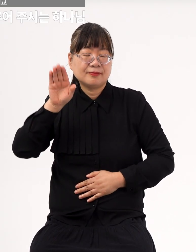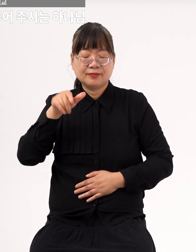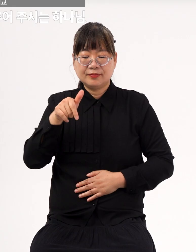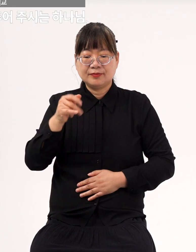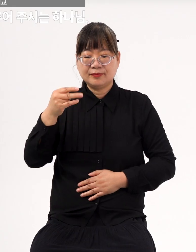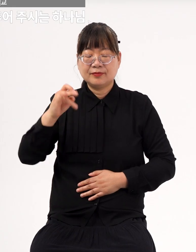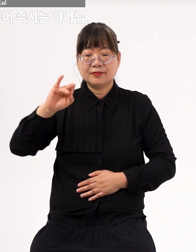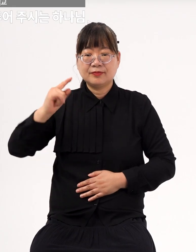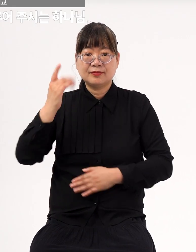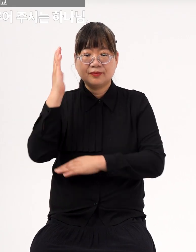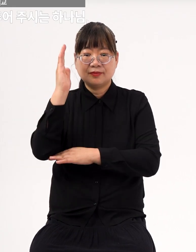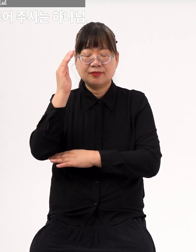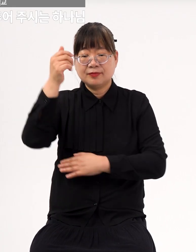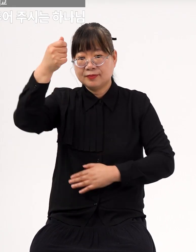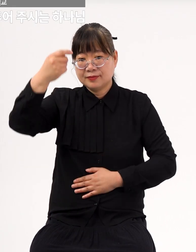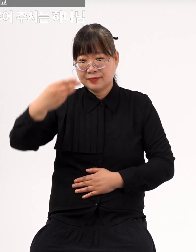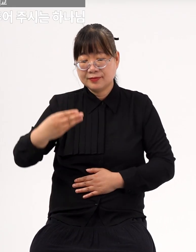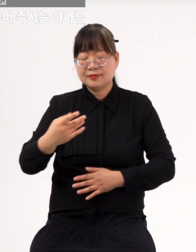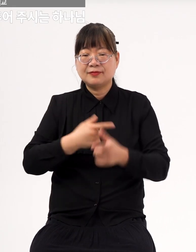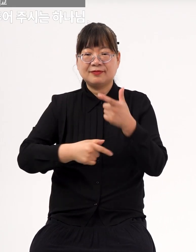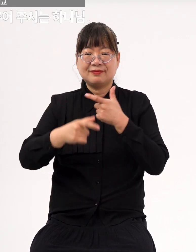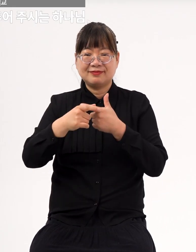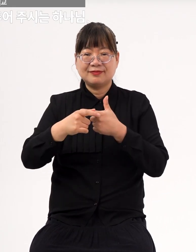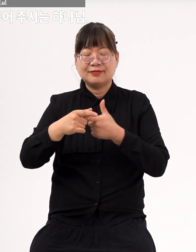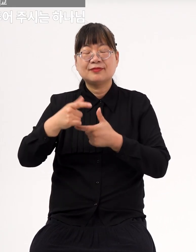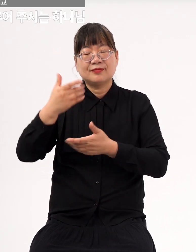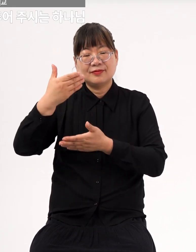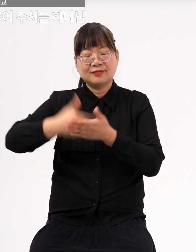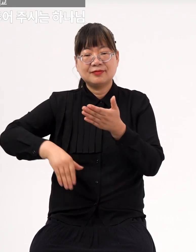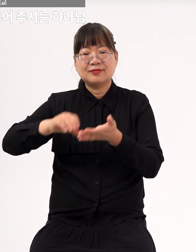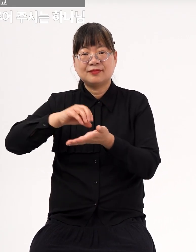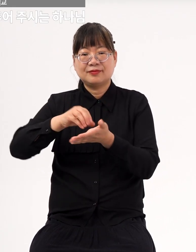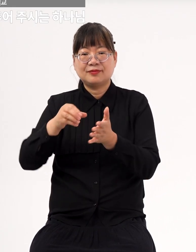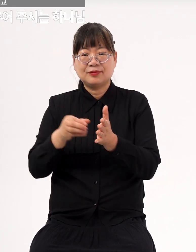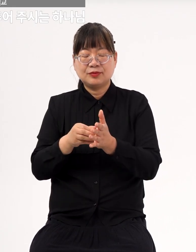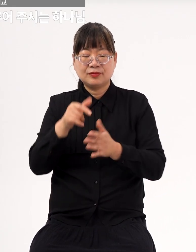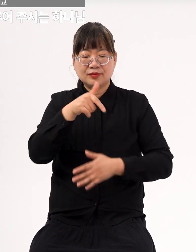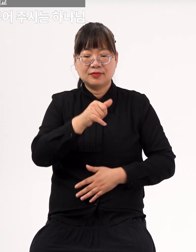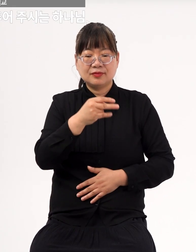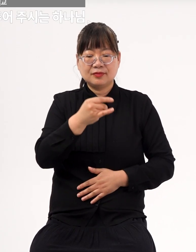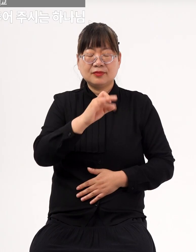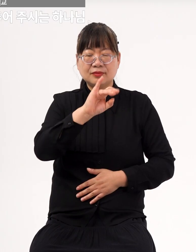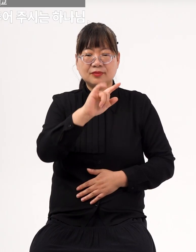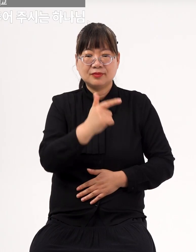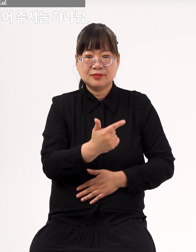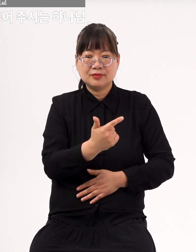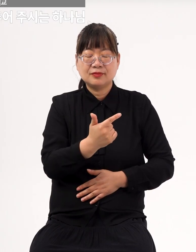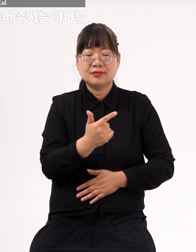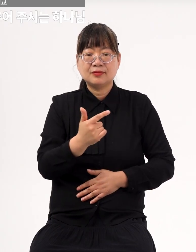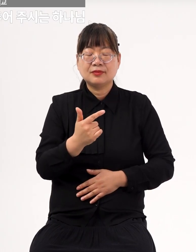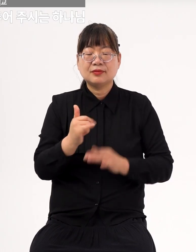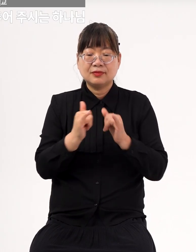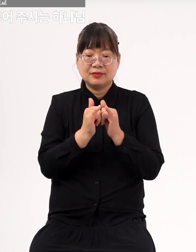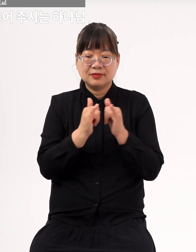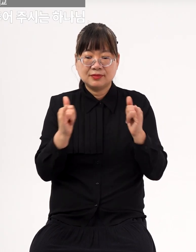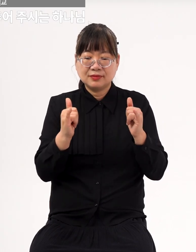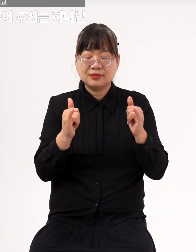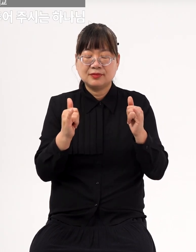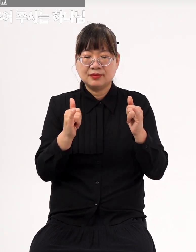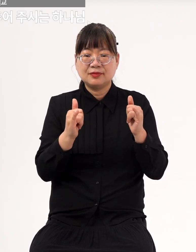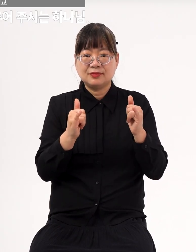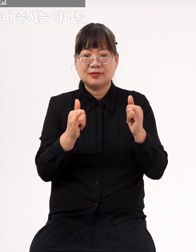기드온 이야기는 조금 몇 차례 더 남아 있을 만큼 기드온이라는 한 인간